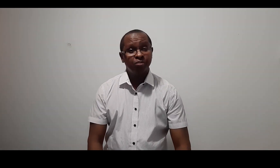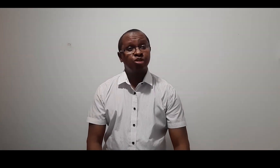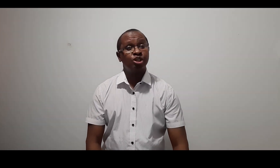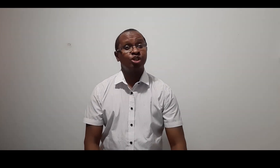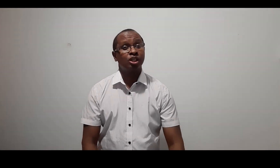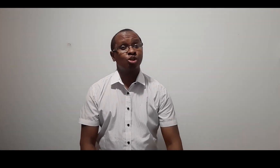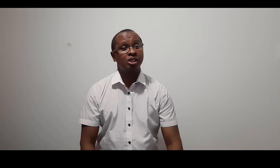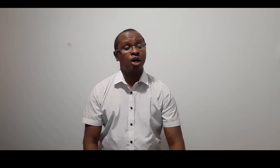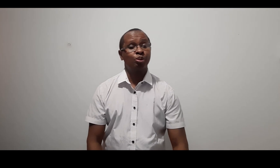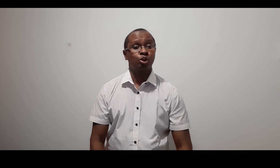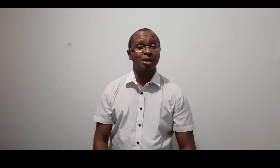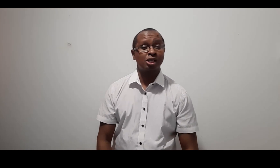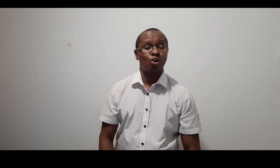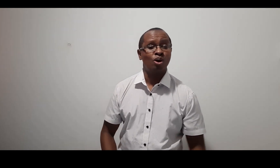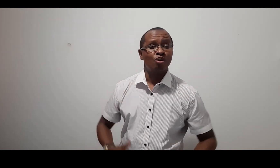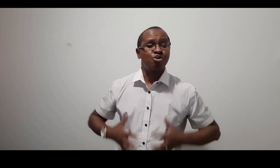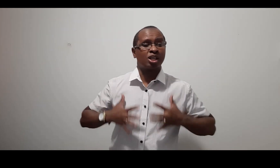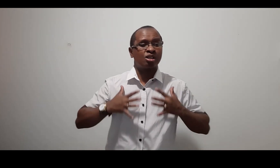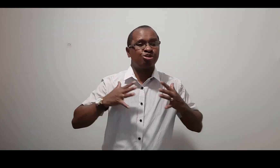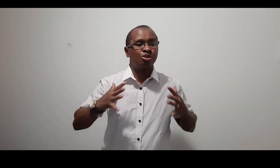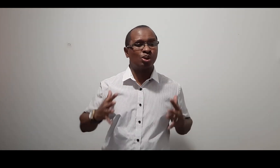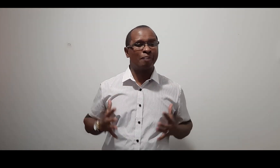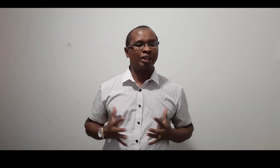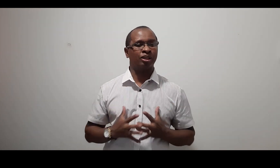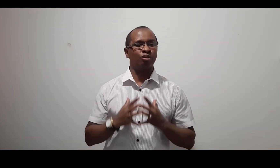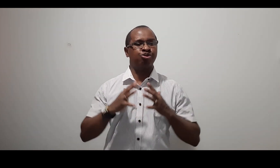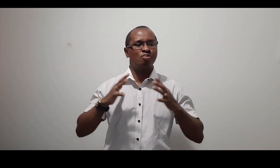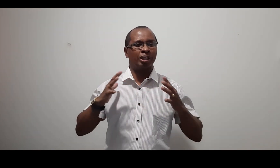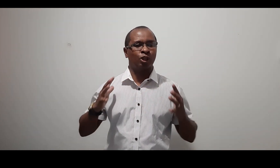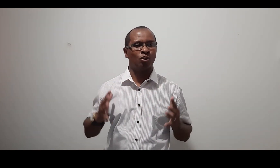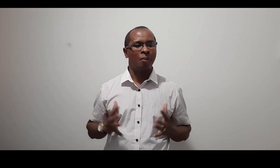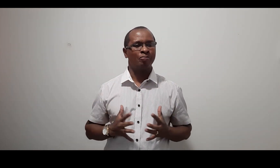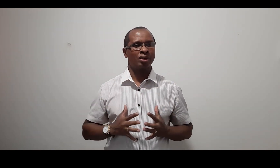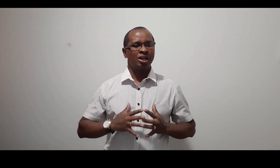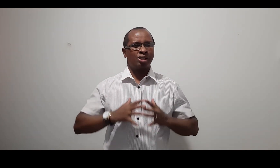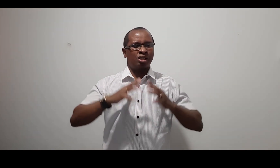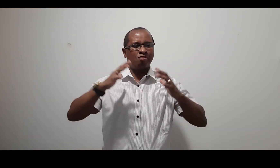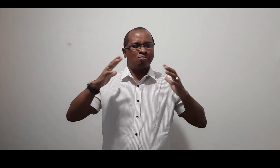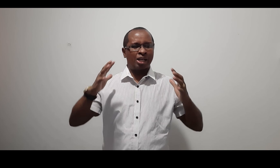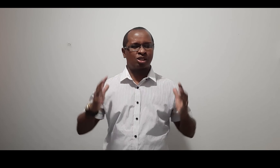misy visivisy reto zay sarobidy tamin'ny saiko, vokatra finoana madio, ny fo madio sy